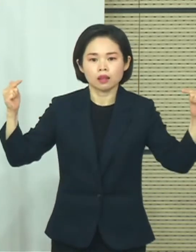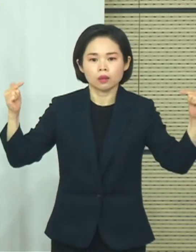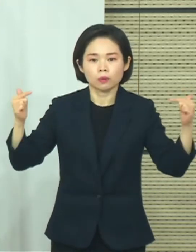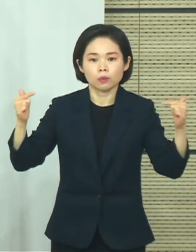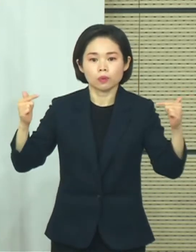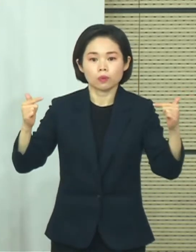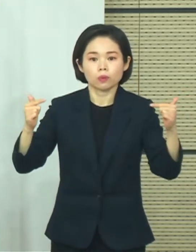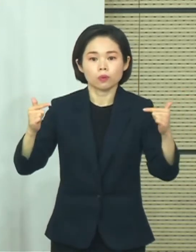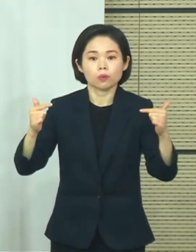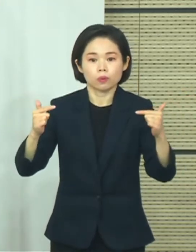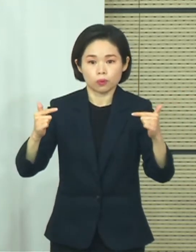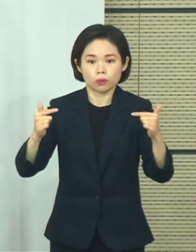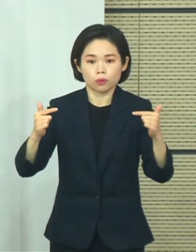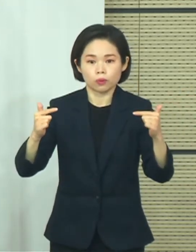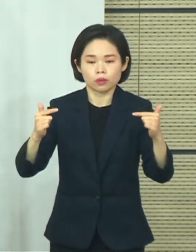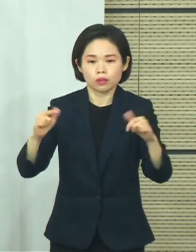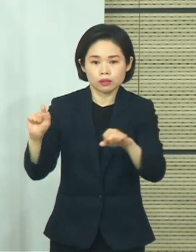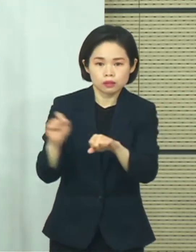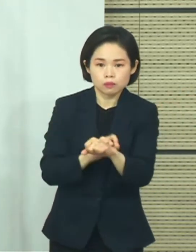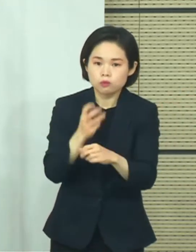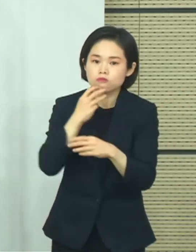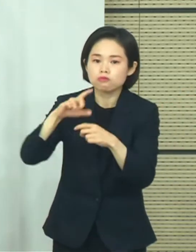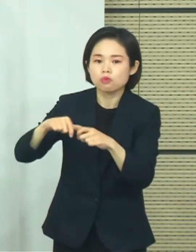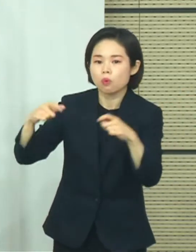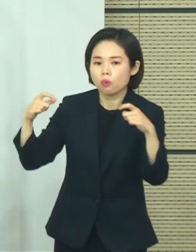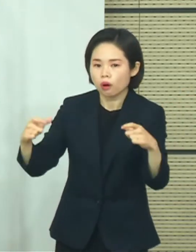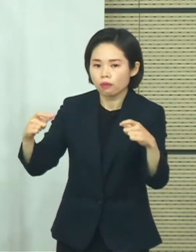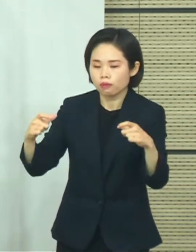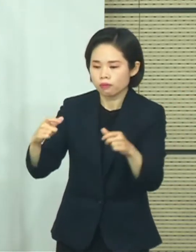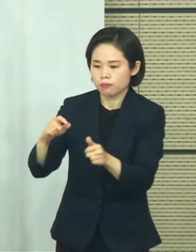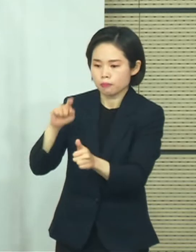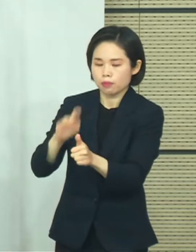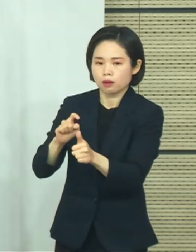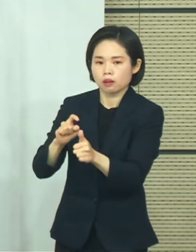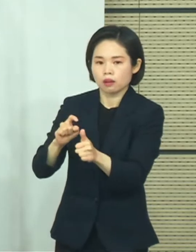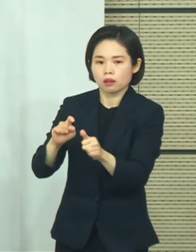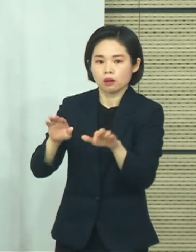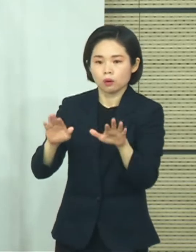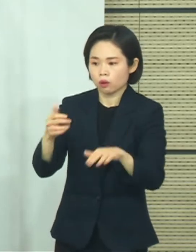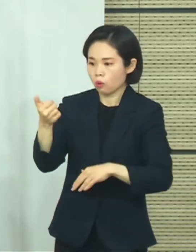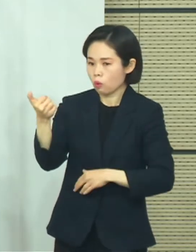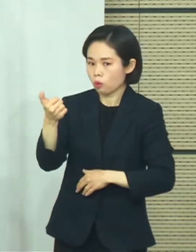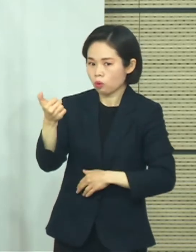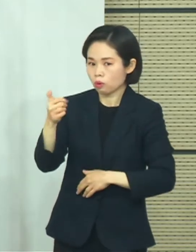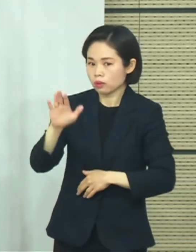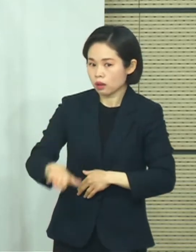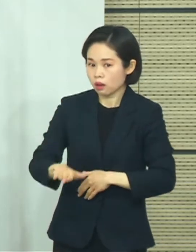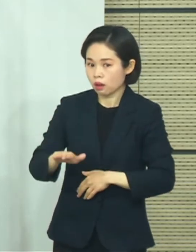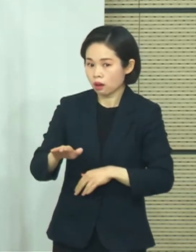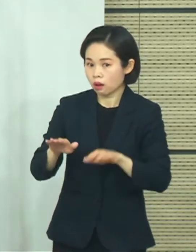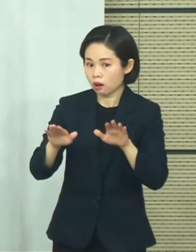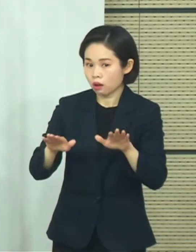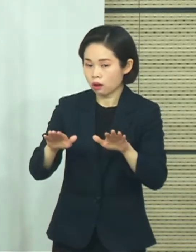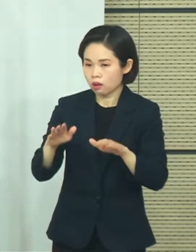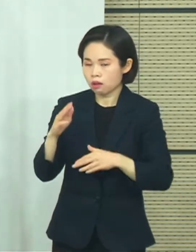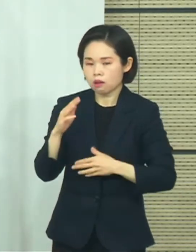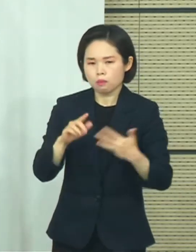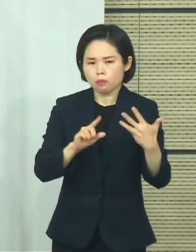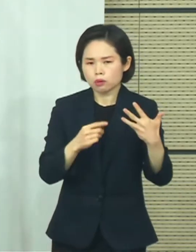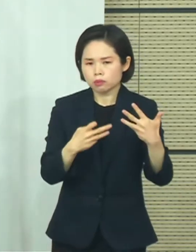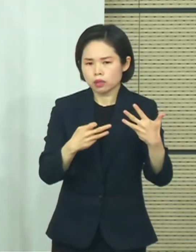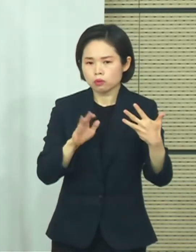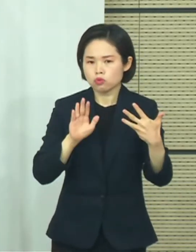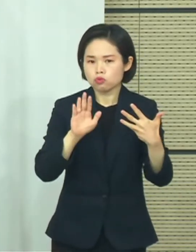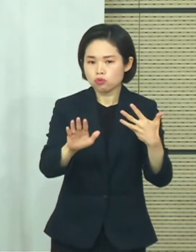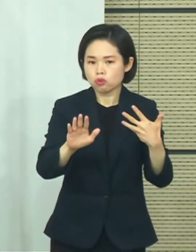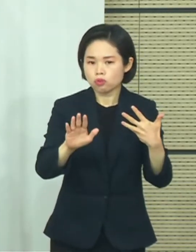있습니다 특히 수도권에서 신규 환자가 50명 이하로 발생한 것은 8월 13일